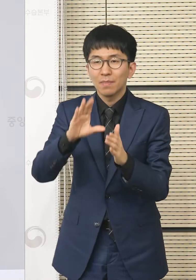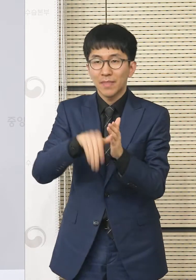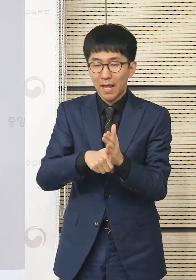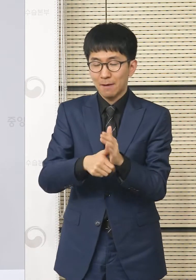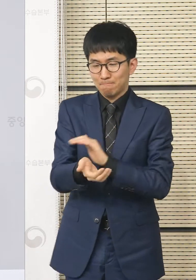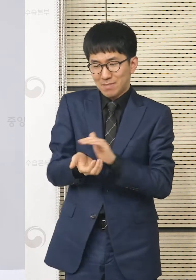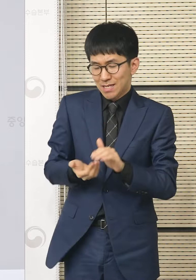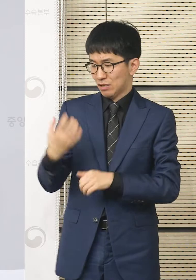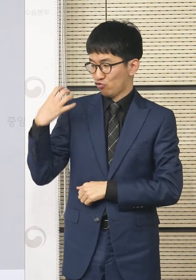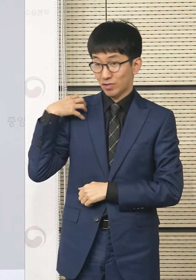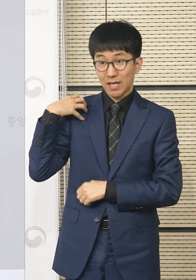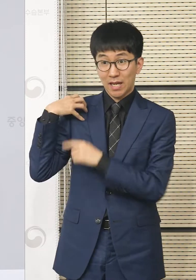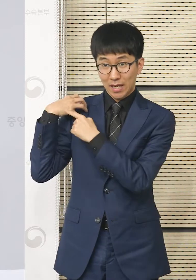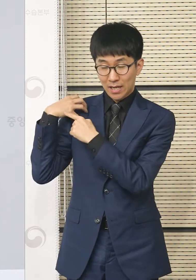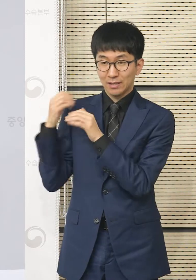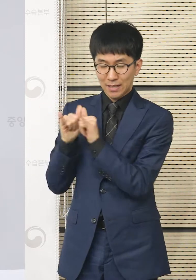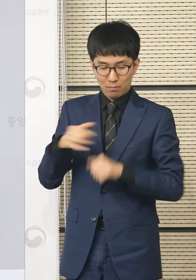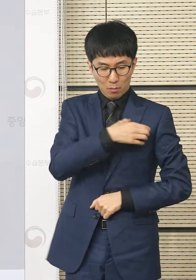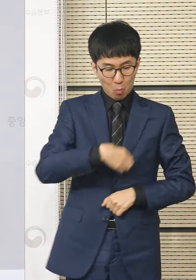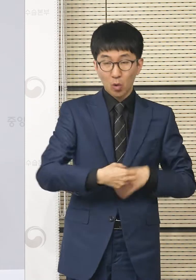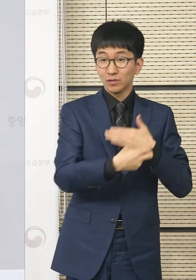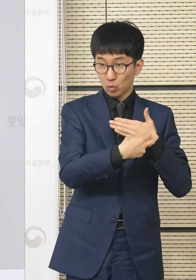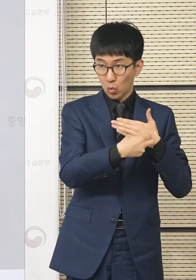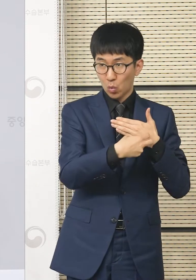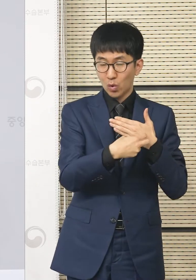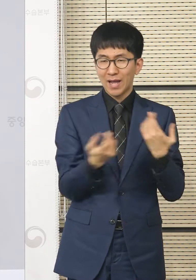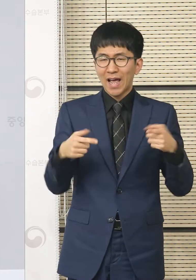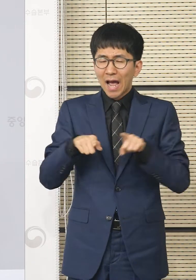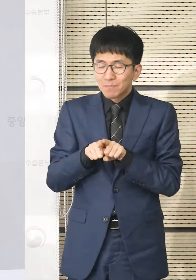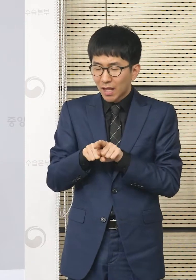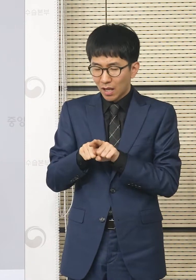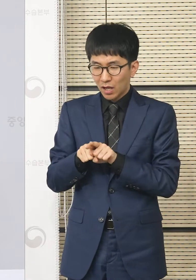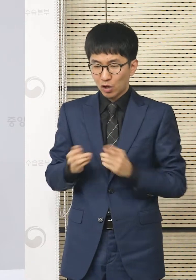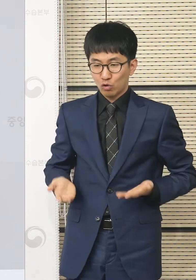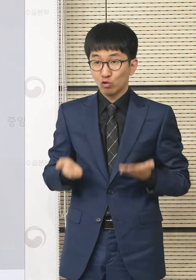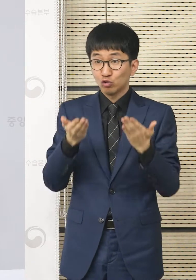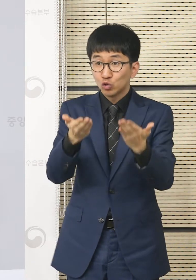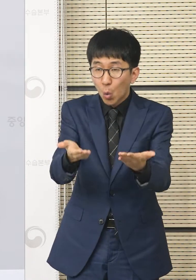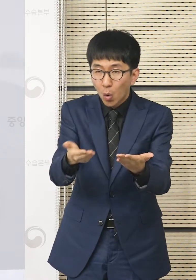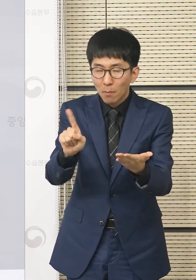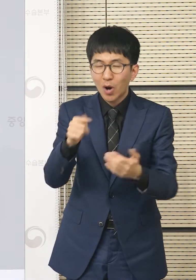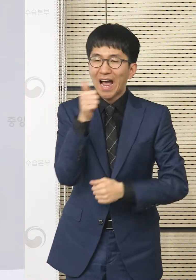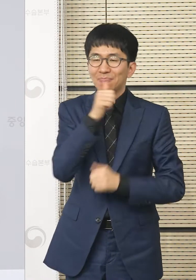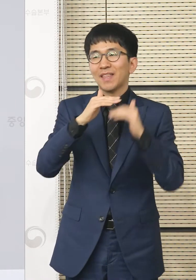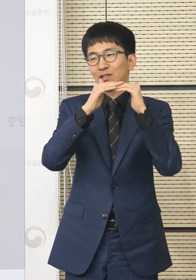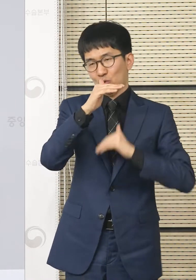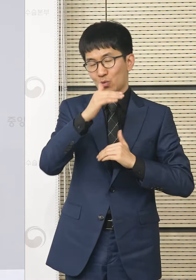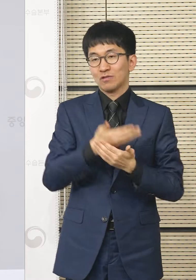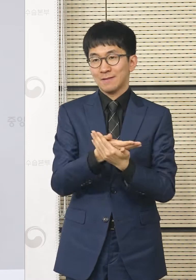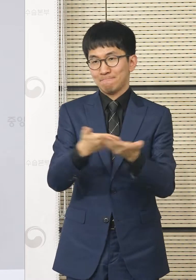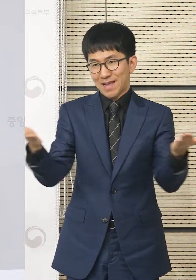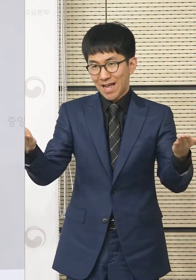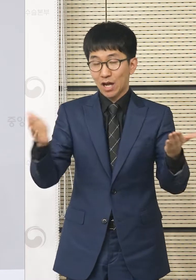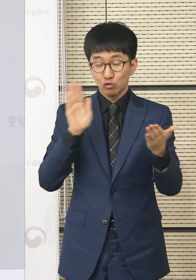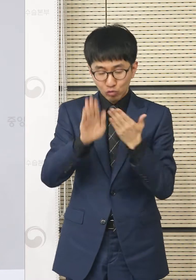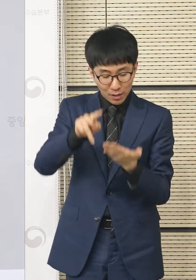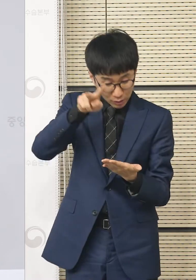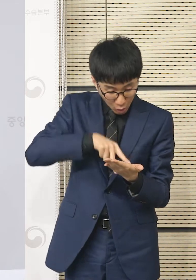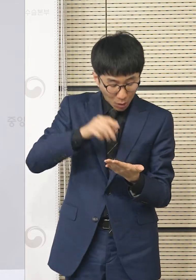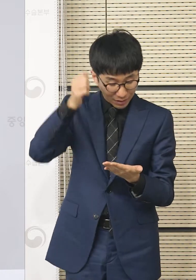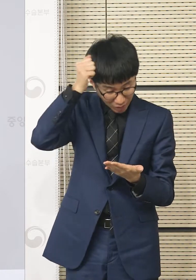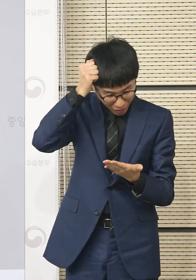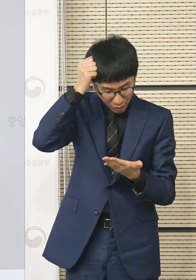때 주최기관과 보건소가 참고할 수 있는 권고지침을 마련하여 오늘부터